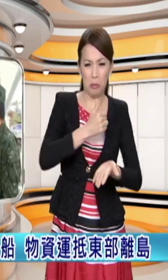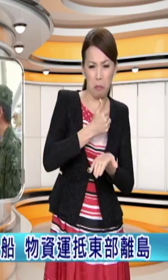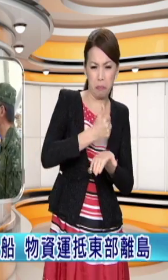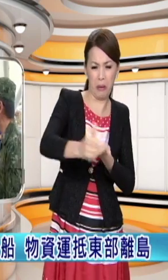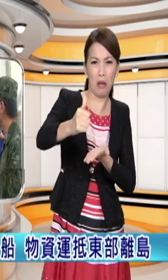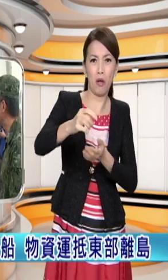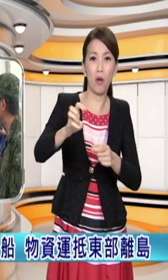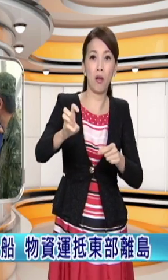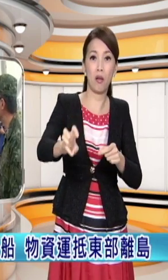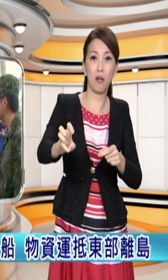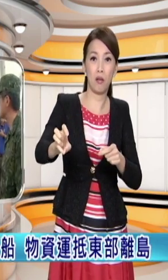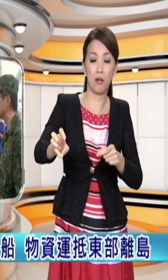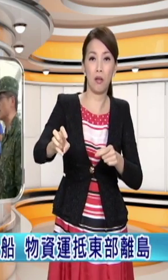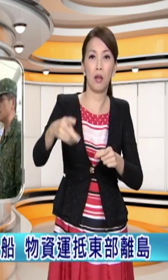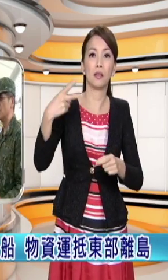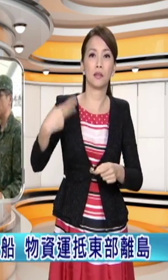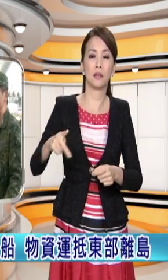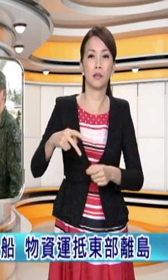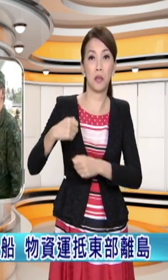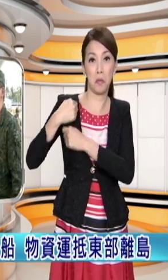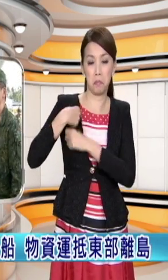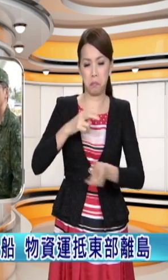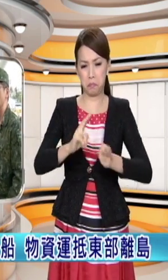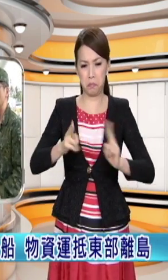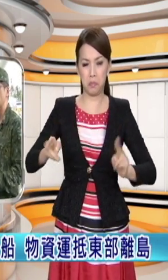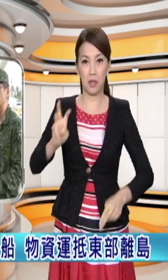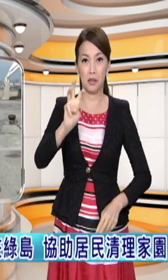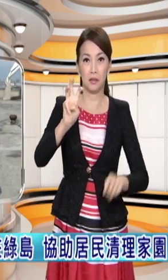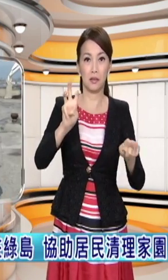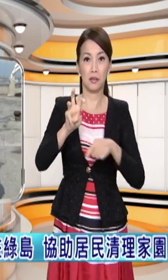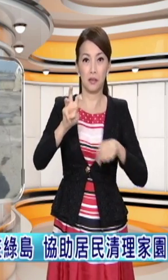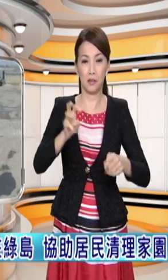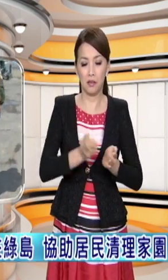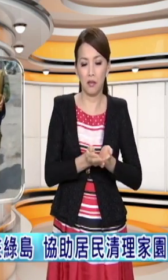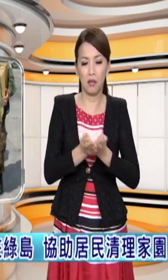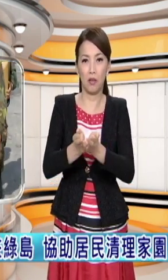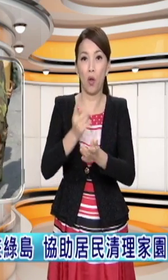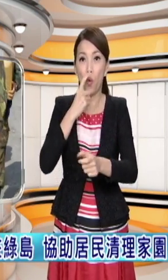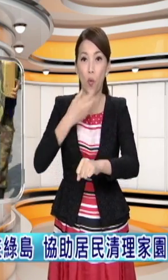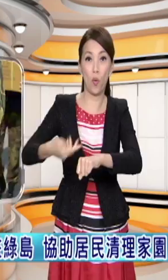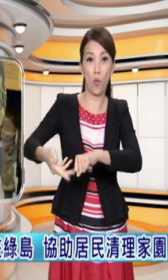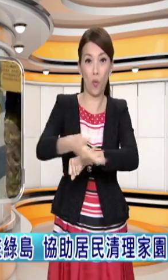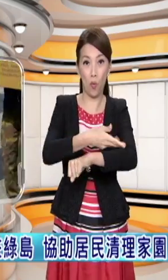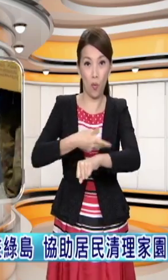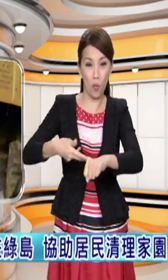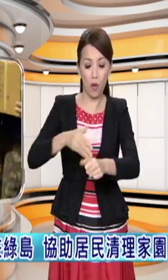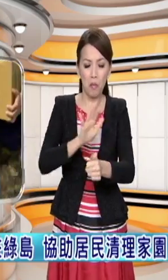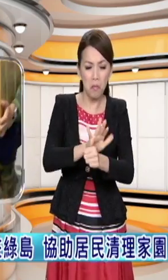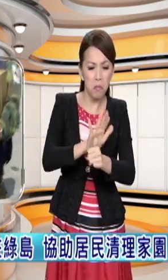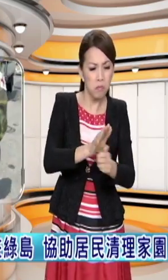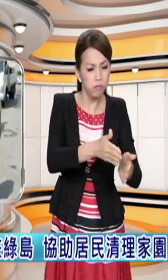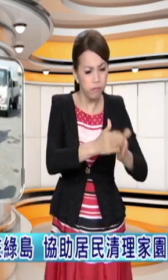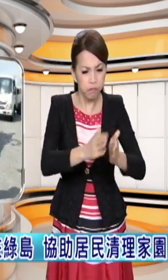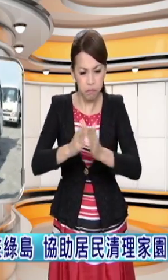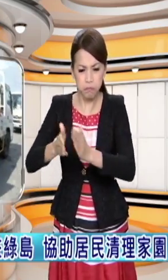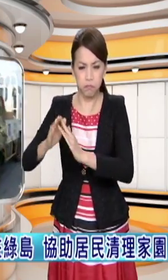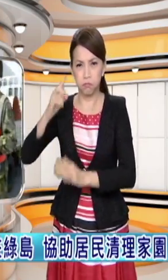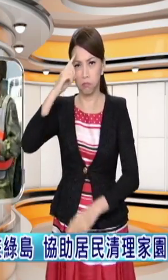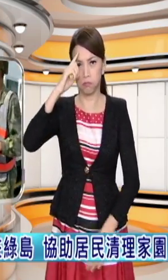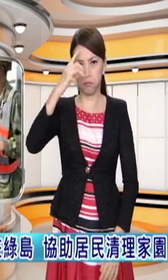资到离岛，而国军也派出了30名的兵力进驻绿岛3天，协助